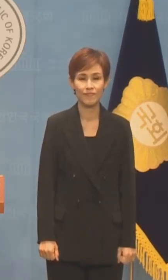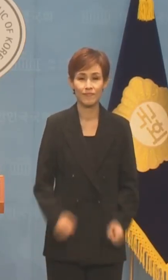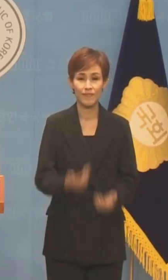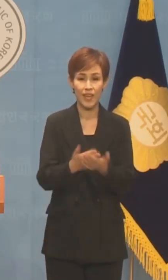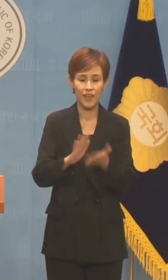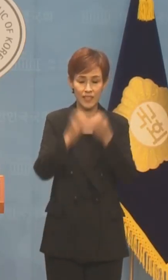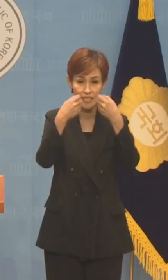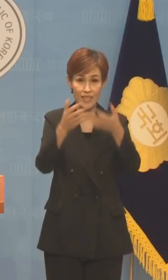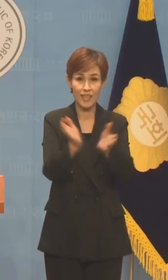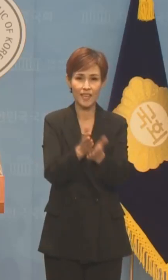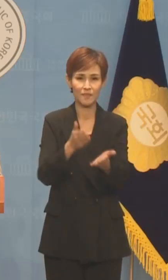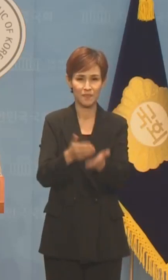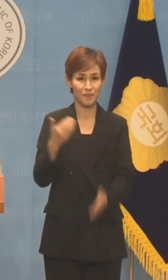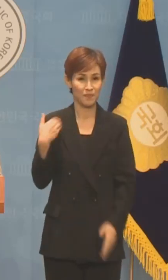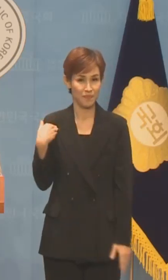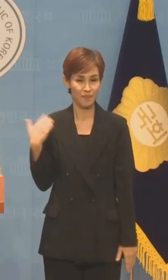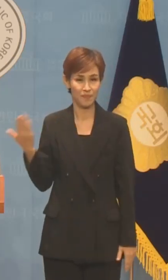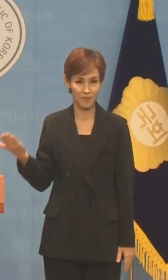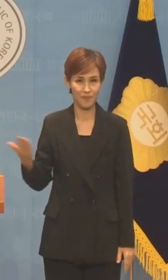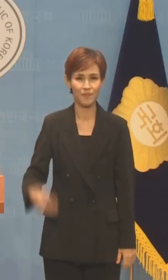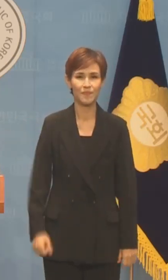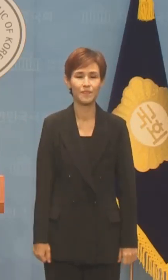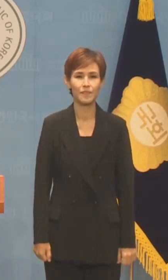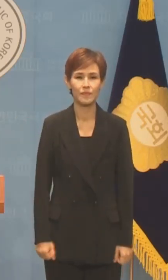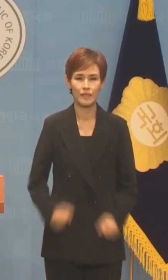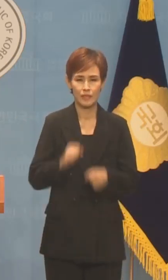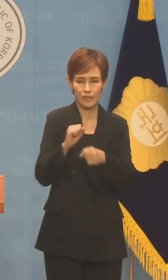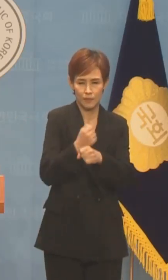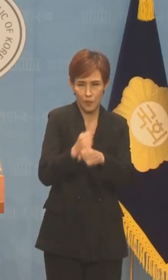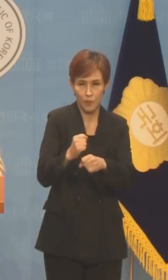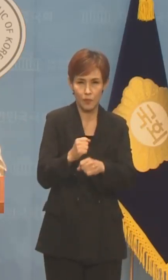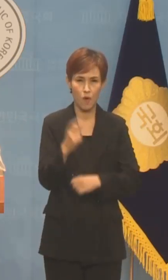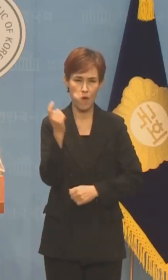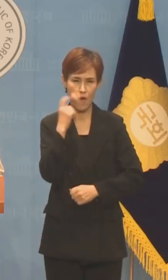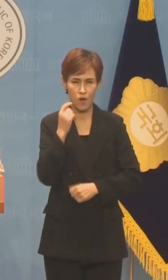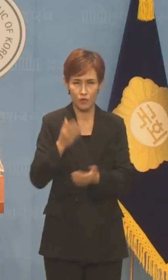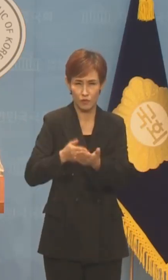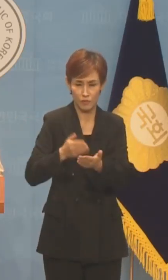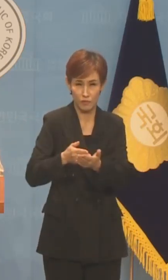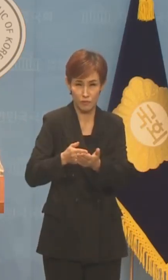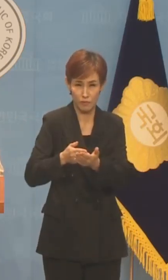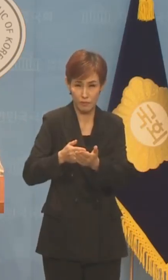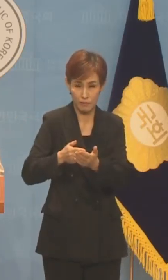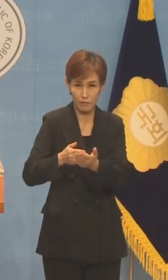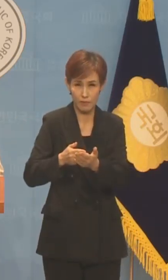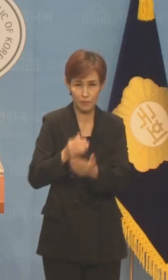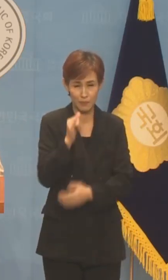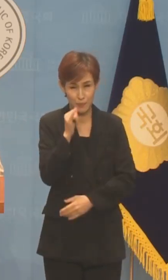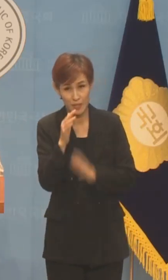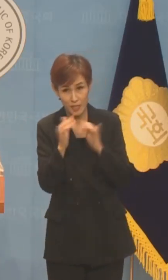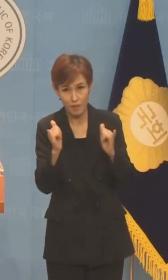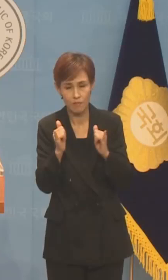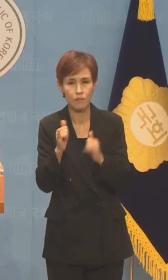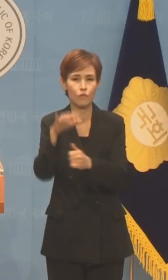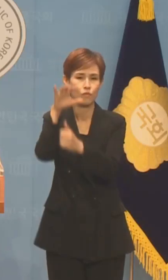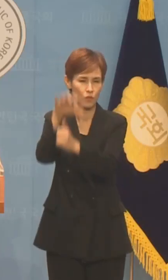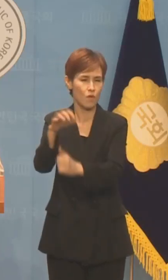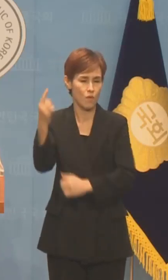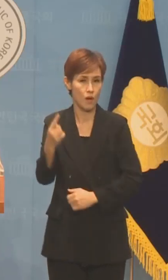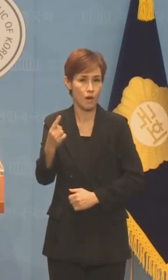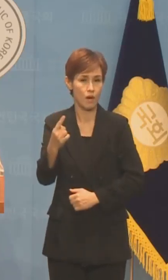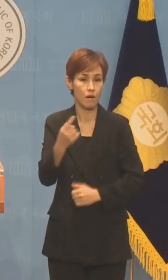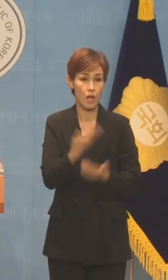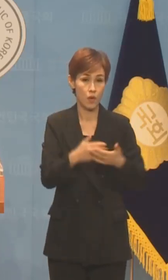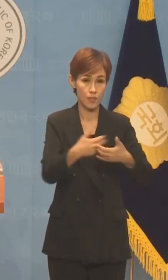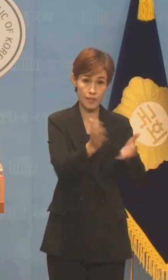개혁신당 대변인 정국진입니다. 음모론과 가짜뉴스에 찌든 자의 말로는 구치소, 개혁신당은 음모론과